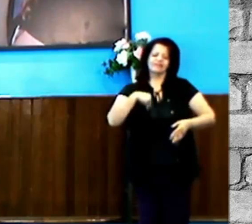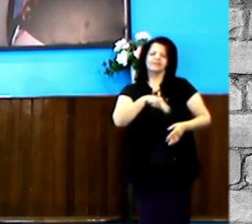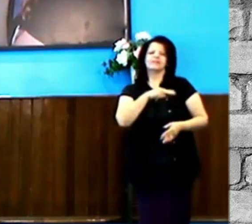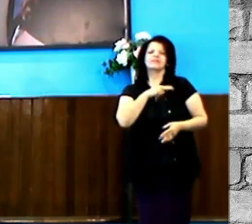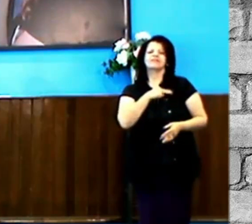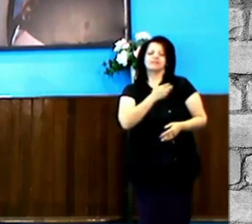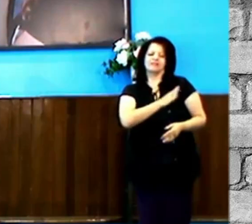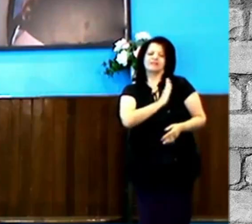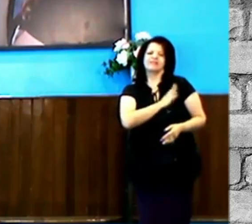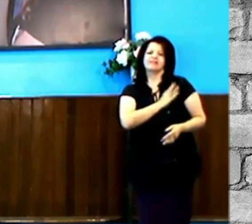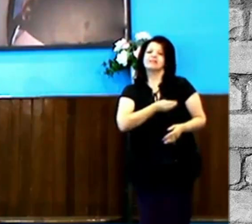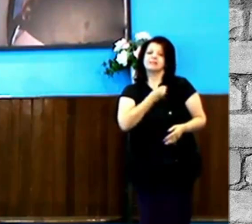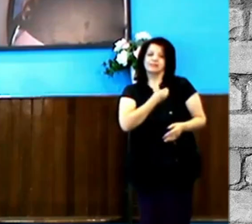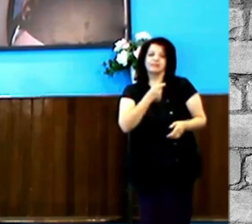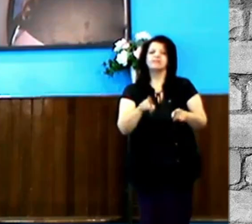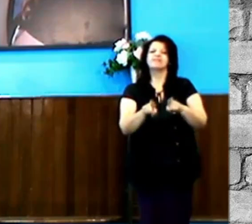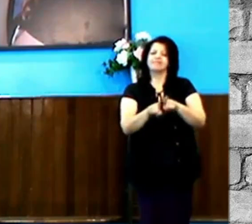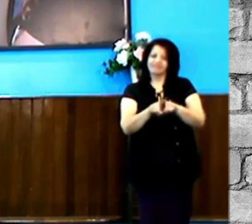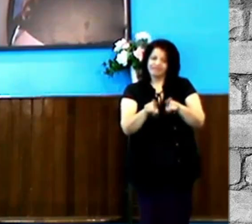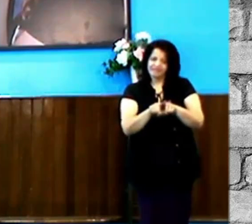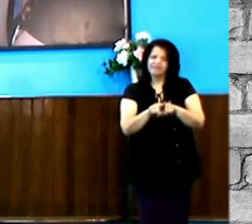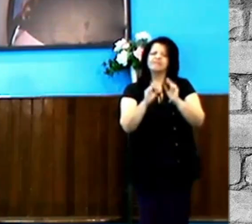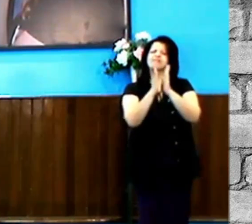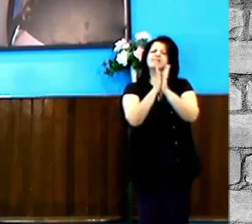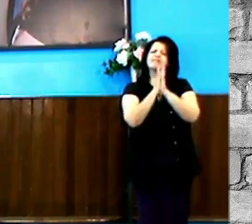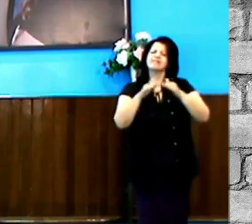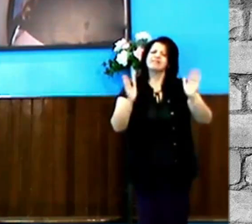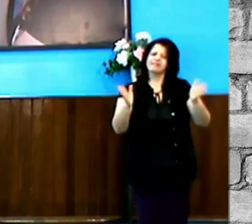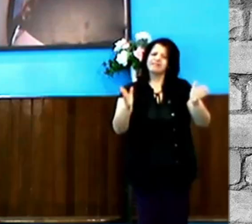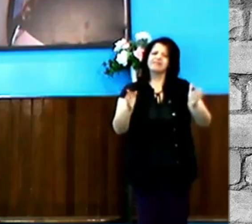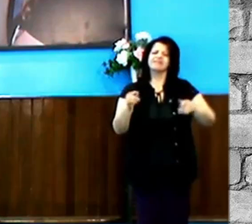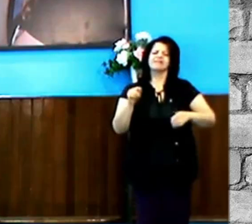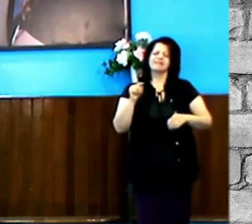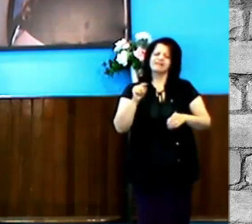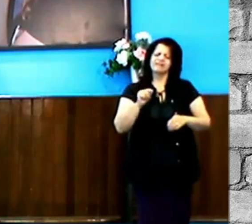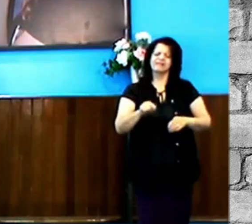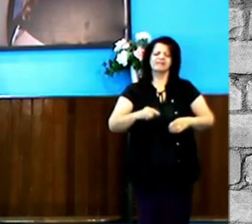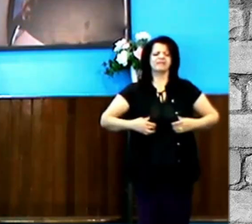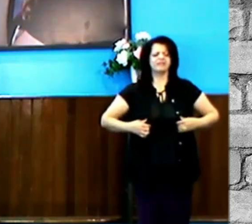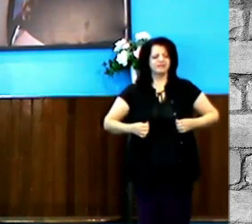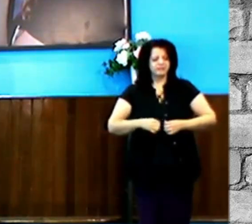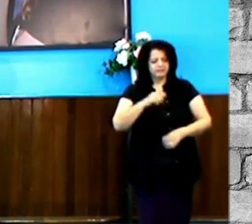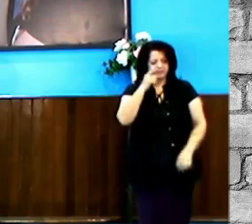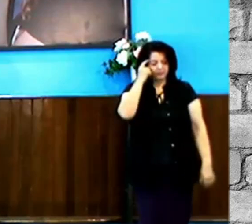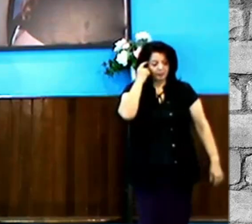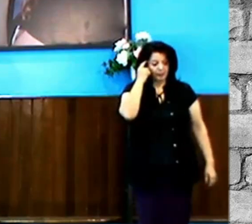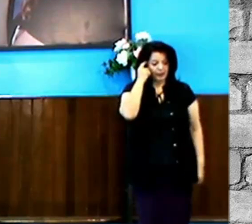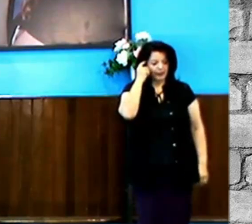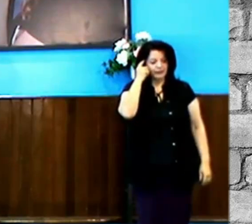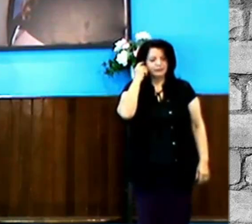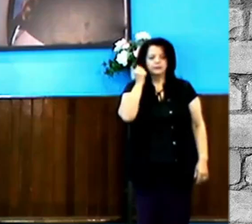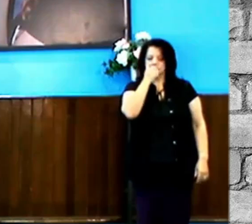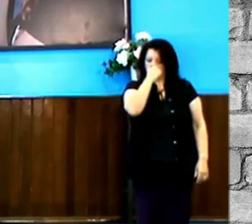corações, na nossa vida. Eu vou pedir para a Ana vir cá e a Ana vai orar para a gente nesse sentido, pegando aqui o microfone também, para que todos possam ouvir na nossa